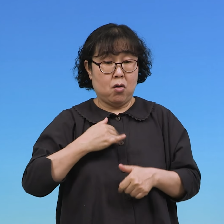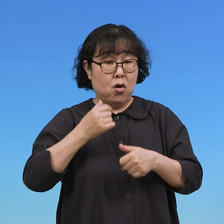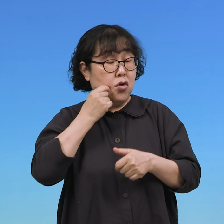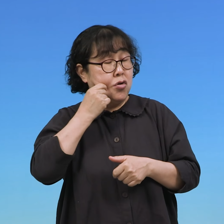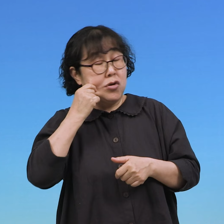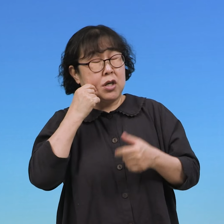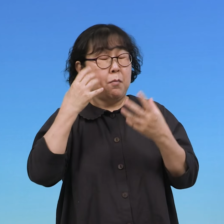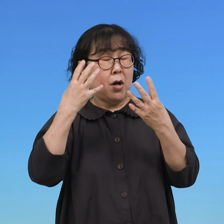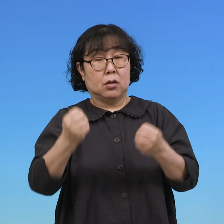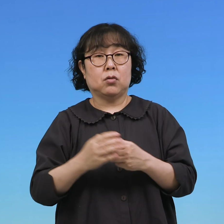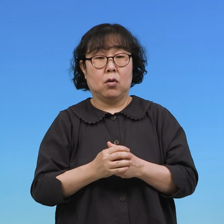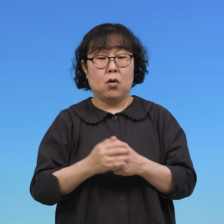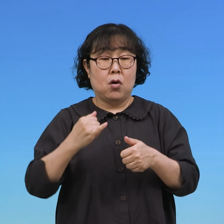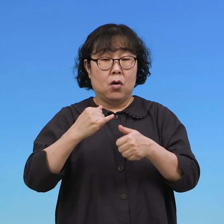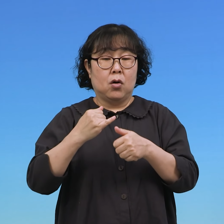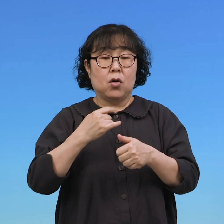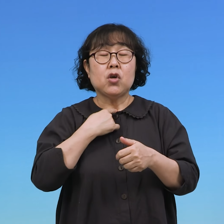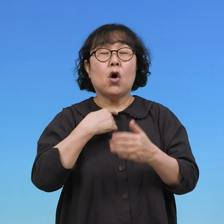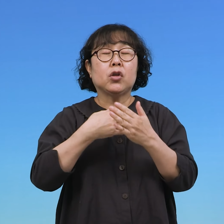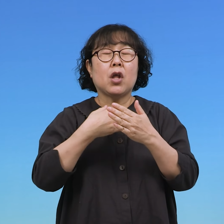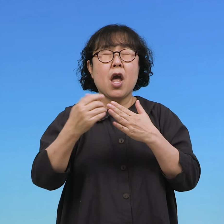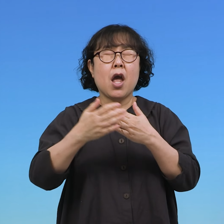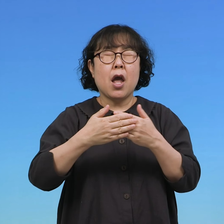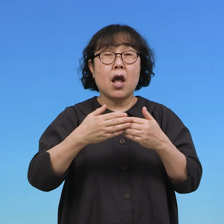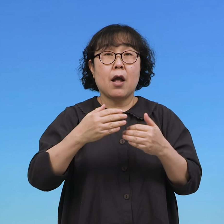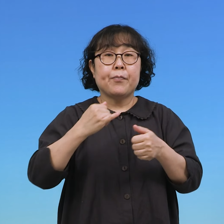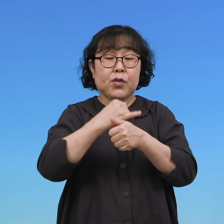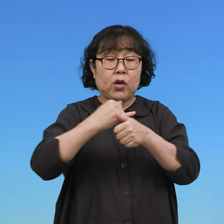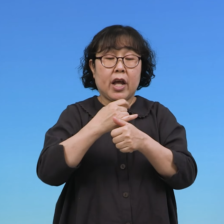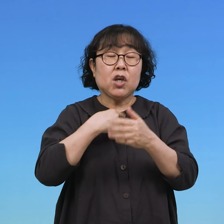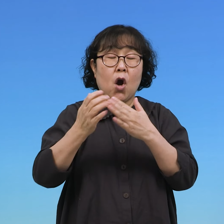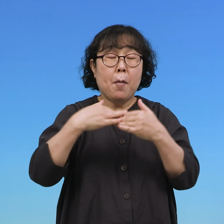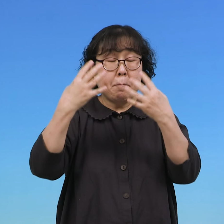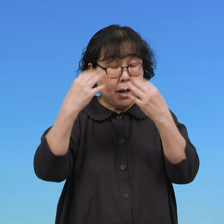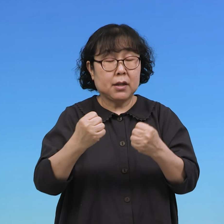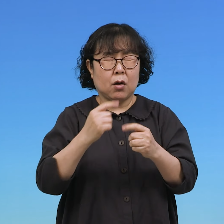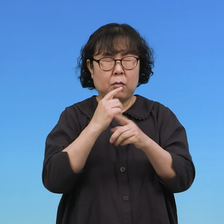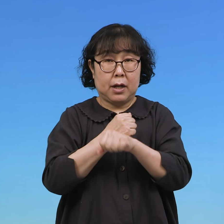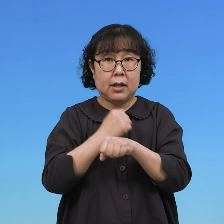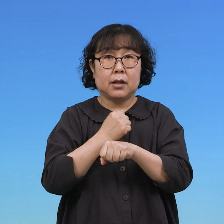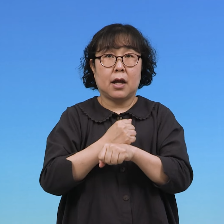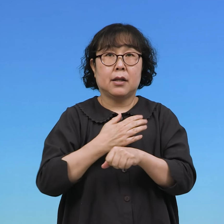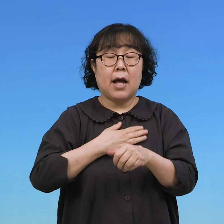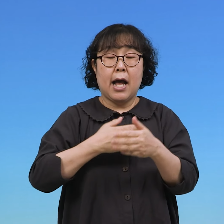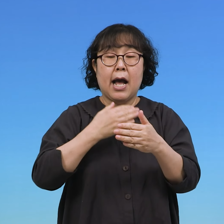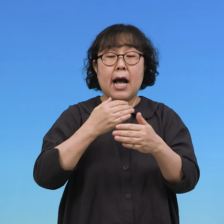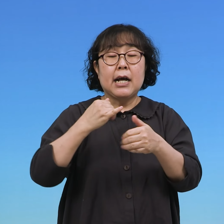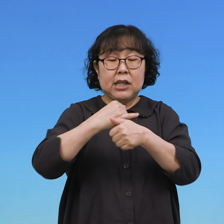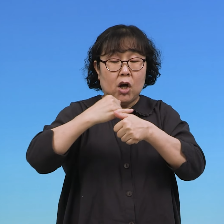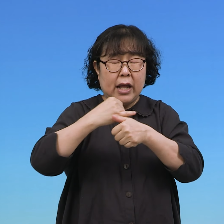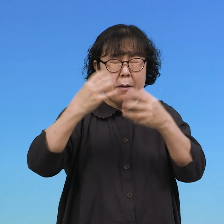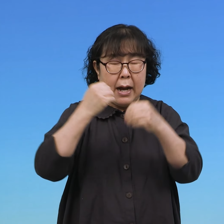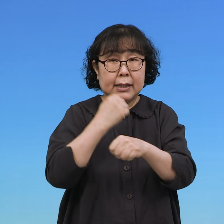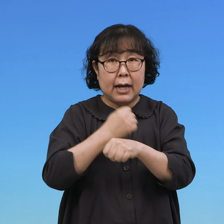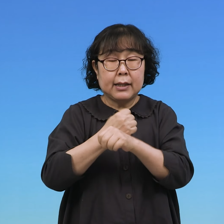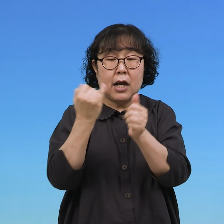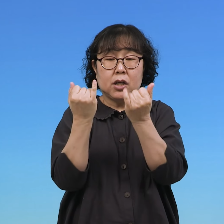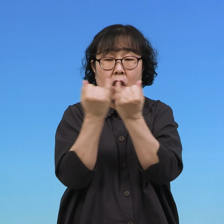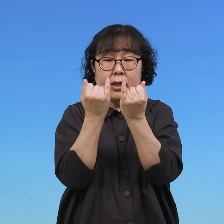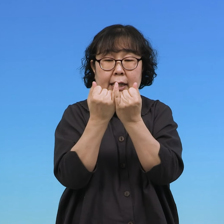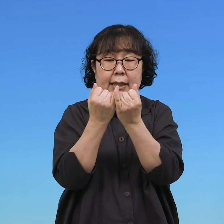근데 어떻게 31살 32살 그러시느냐는 표정이죠. 그래서 제가 이런 얘기했습니다. 연애 많이 하고 여자친구